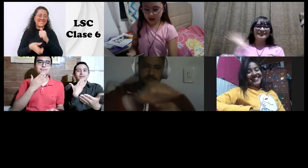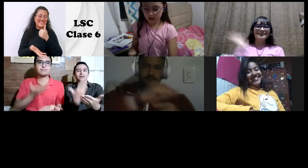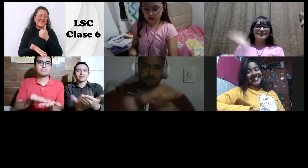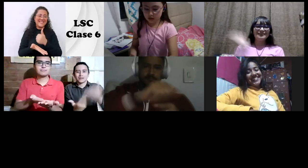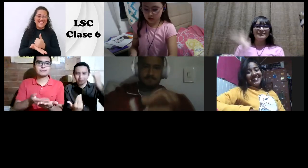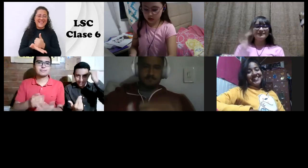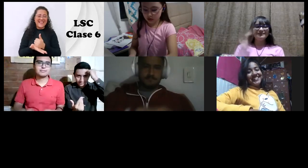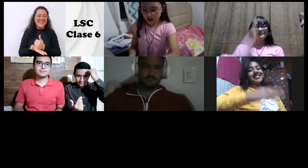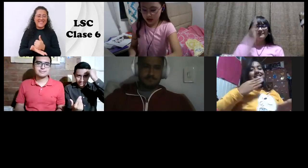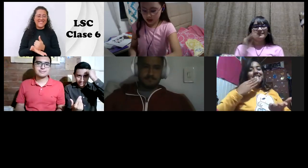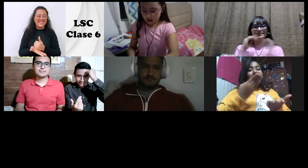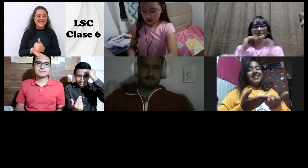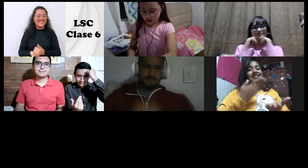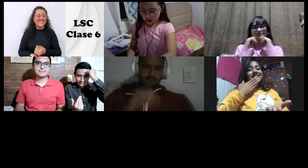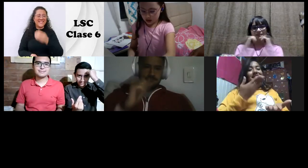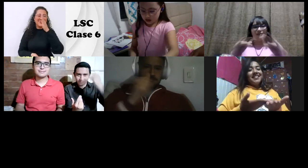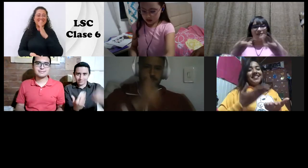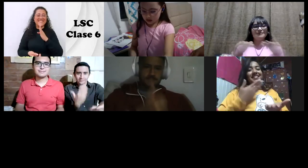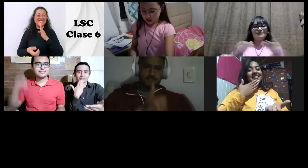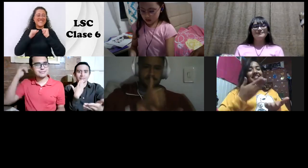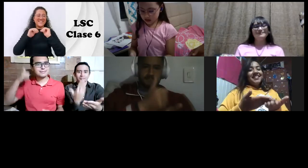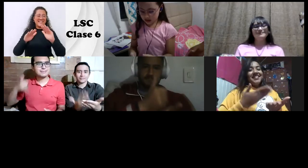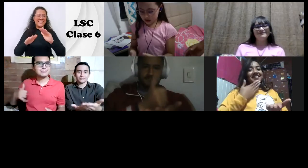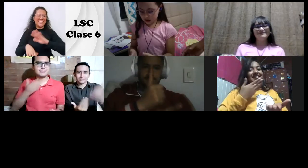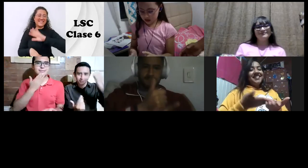Amén. Bueno, Dios les bendiga.